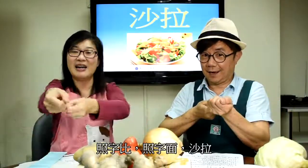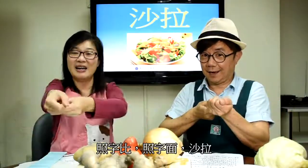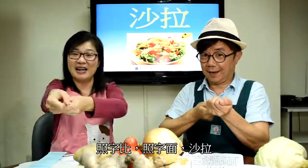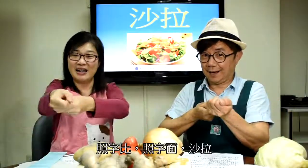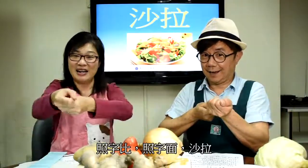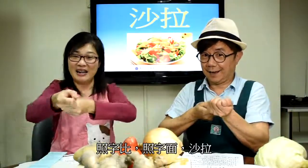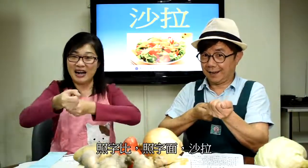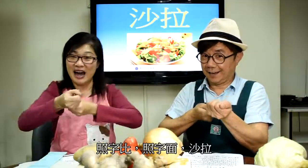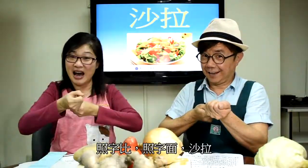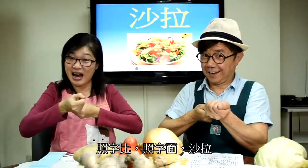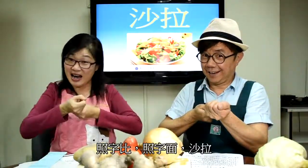拉